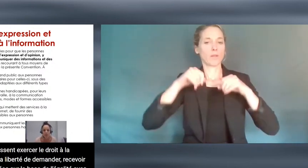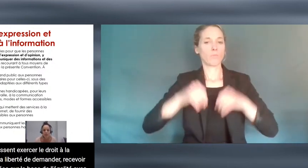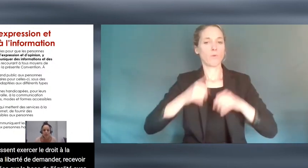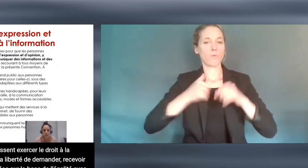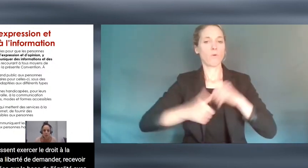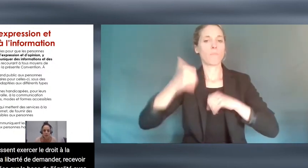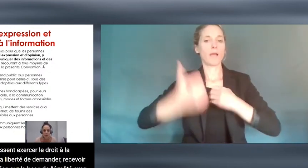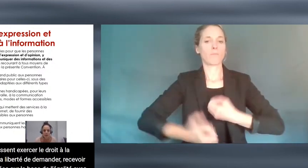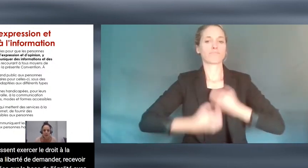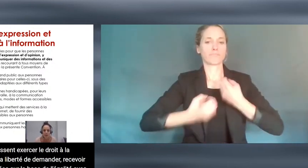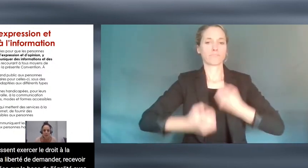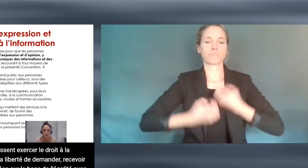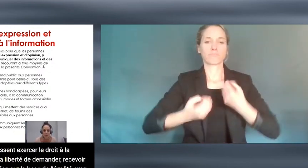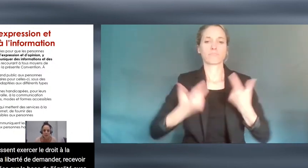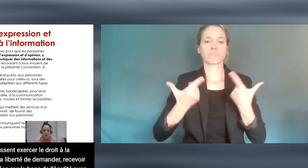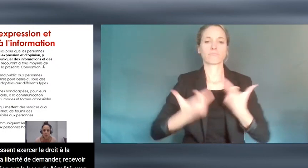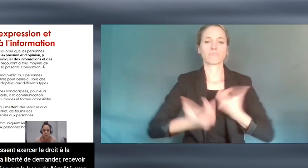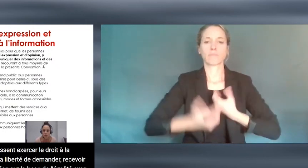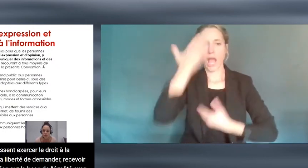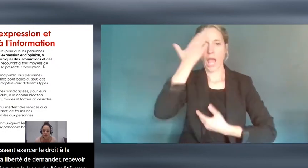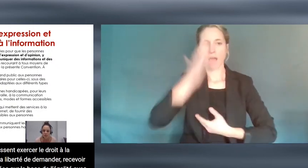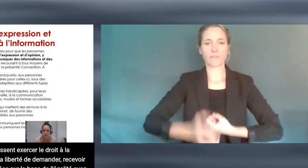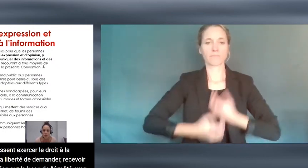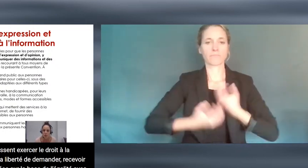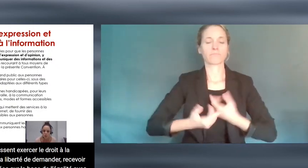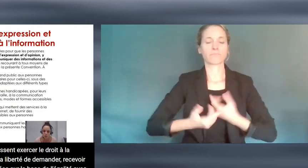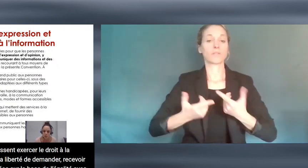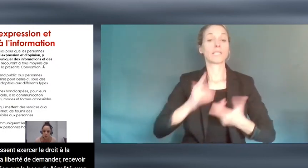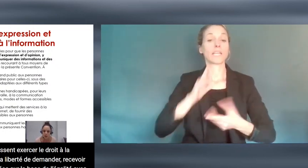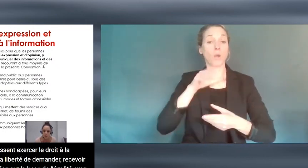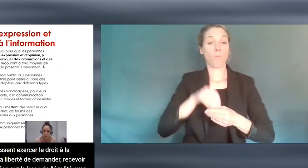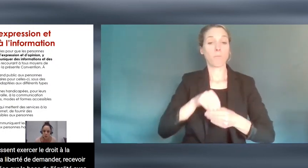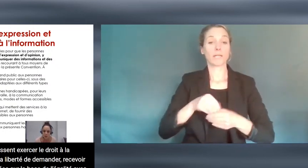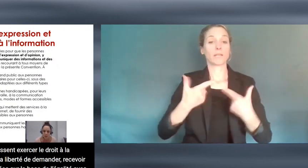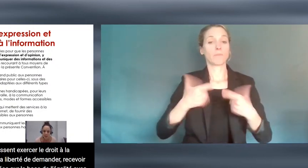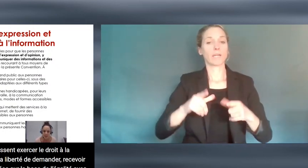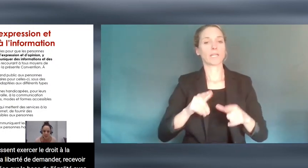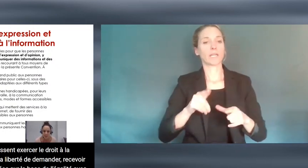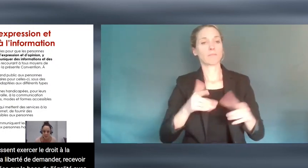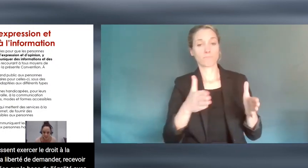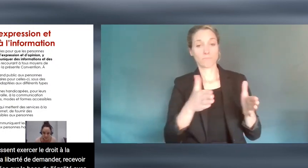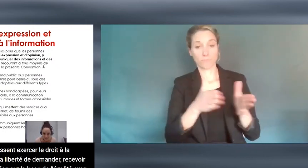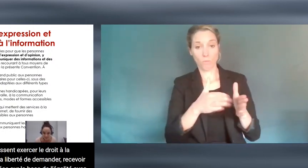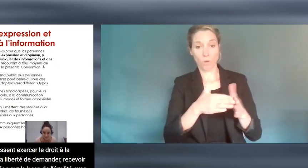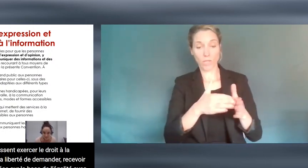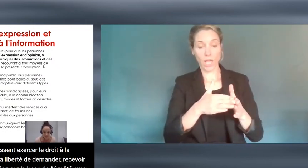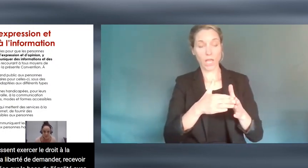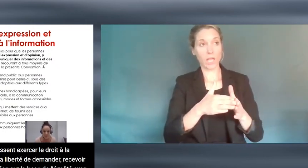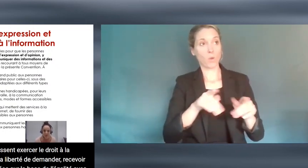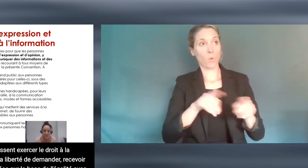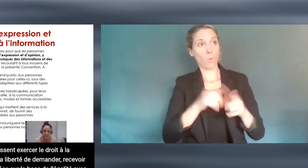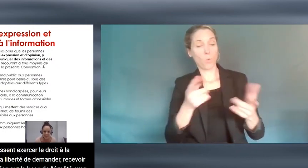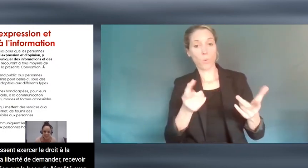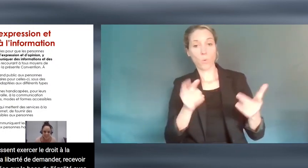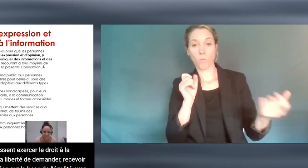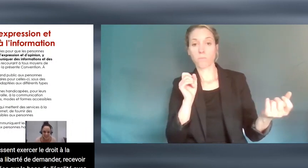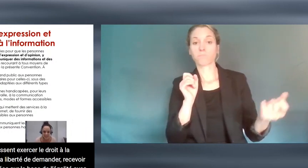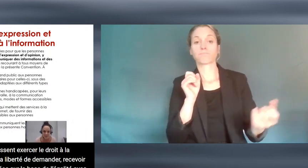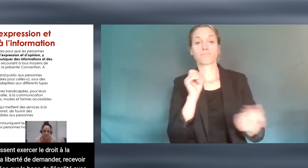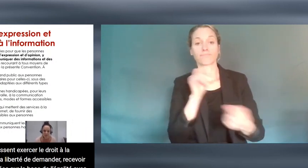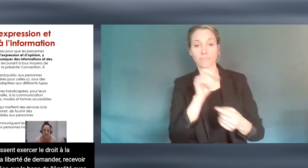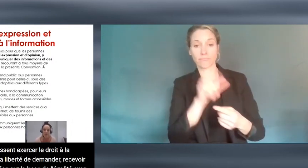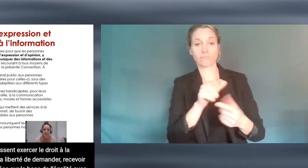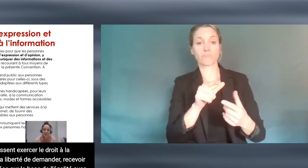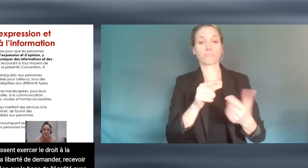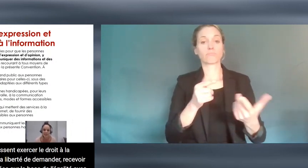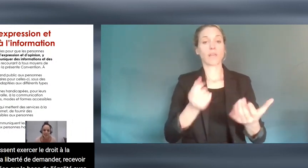d'opinion, y compris la liberté de demander, recevoir et communiquer les informations et les idées